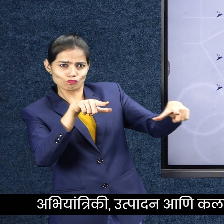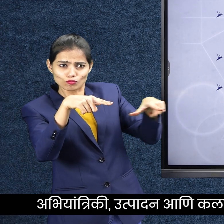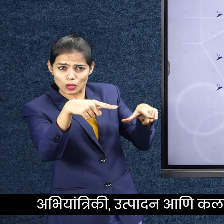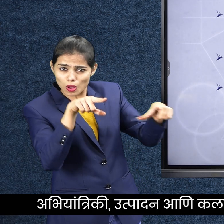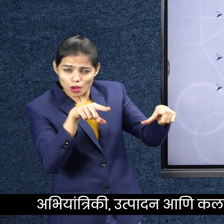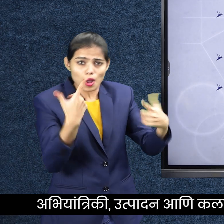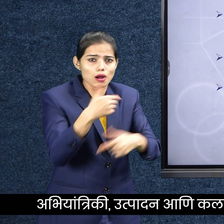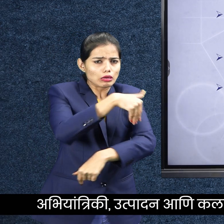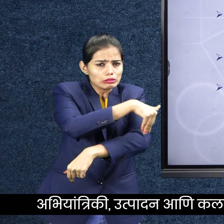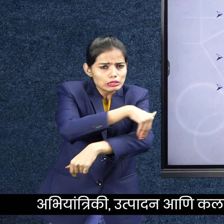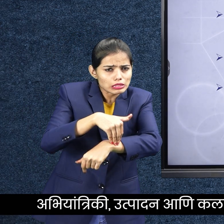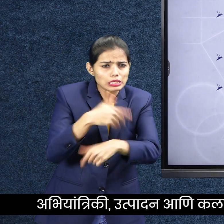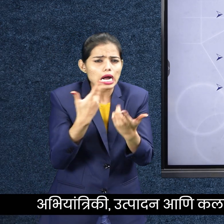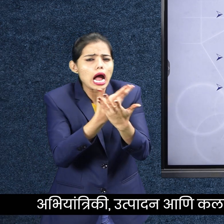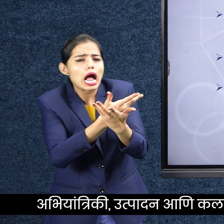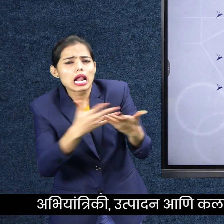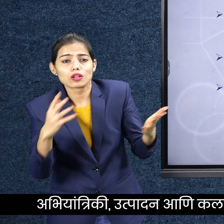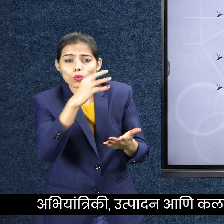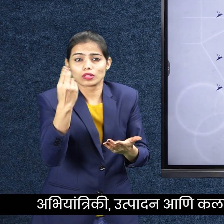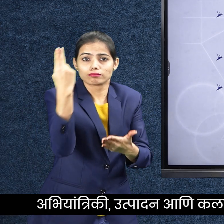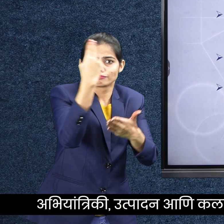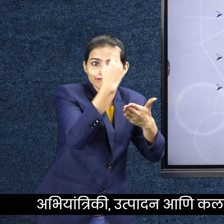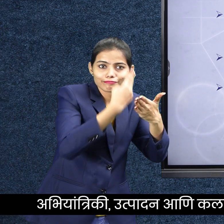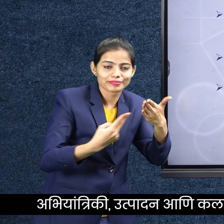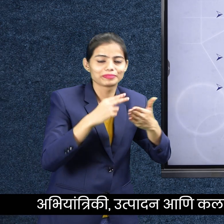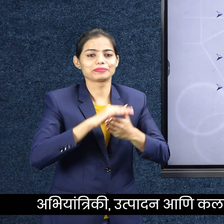उत्पादन आणि कला यांसारख्या क्षेत्रांमध्ये व्यावहारिक अनुप्रयोग आहेत.